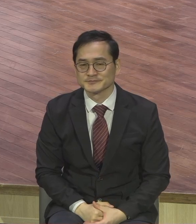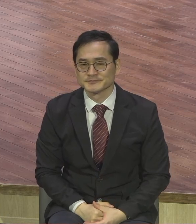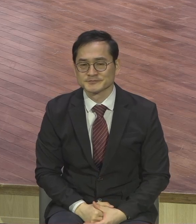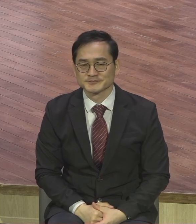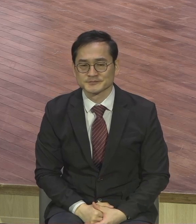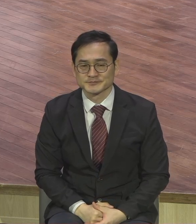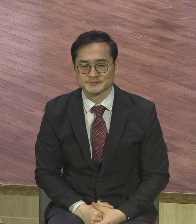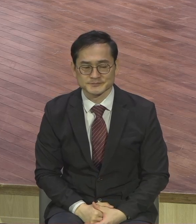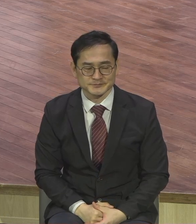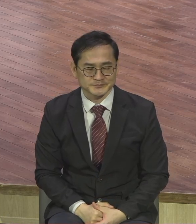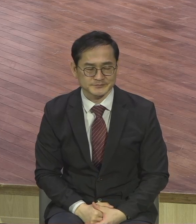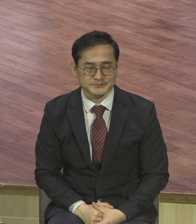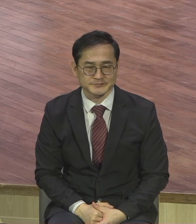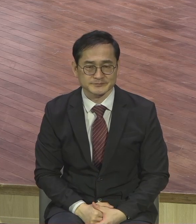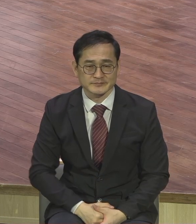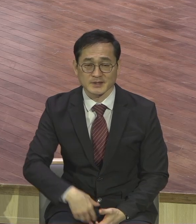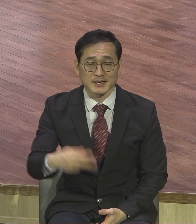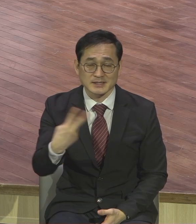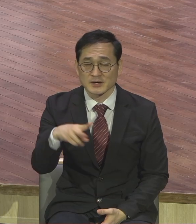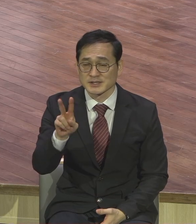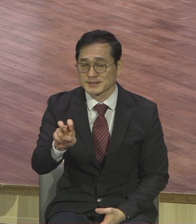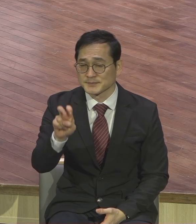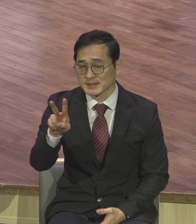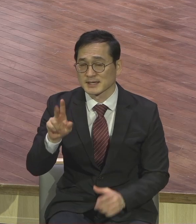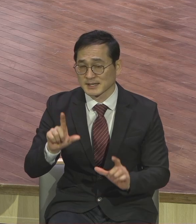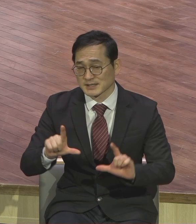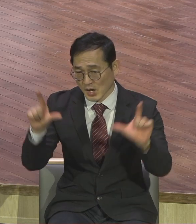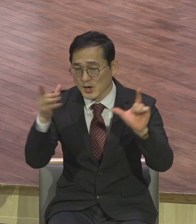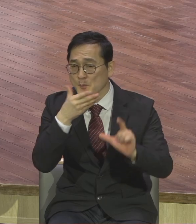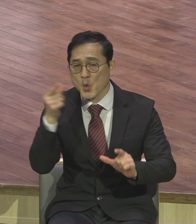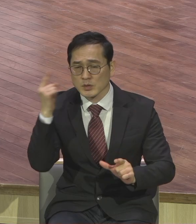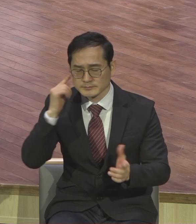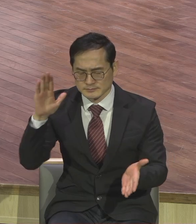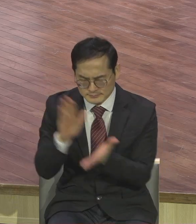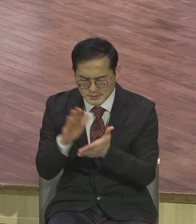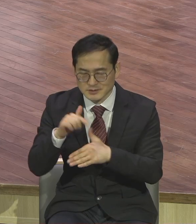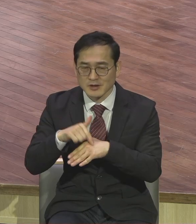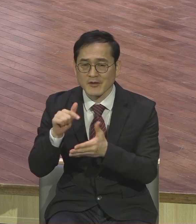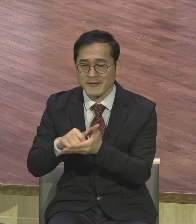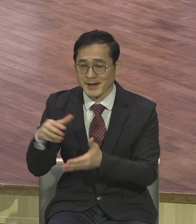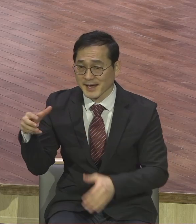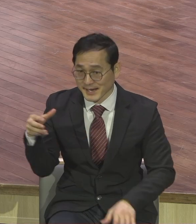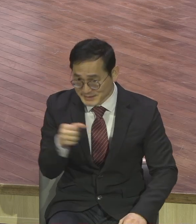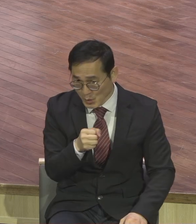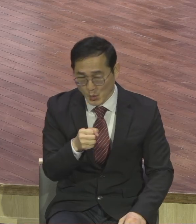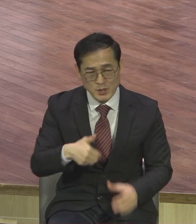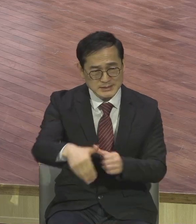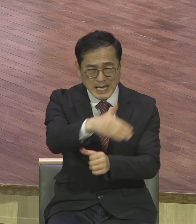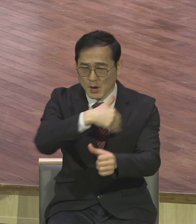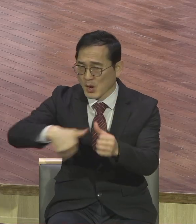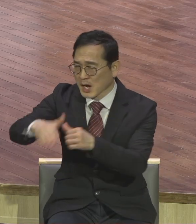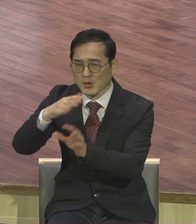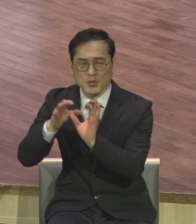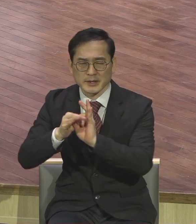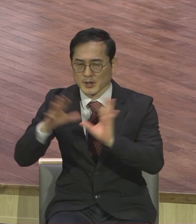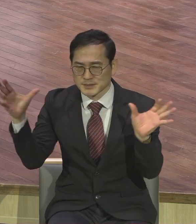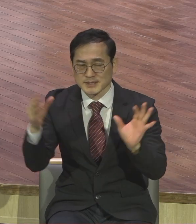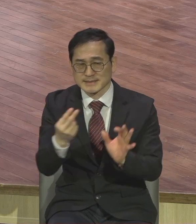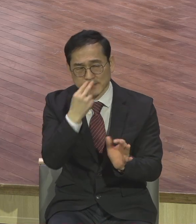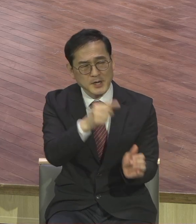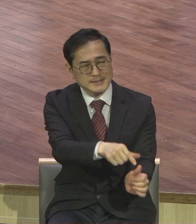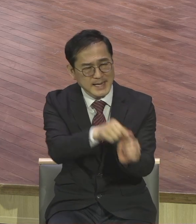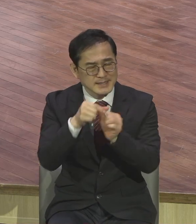여러분 고백처럼 2022년 복음적 열정을 가지고 어떤 상황 환경 가운데서도 생명 살리는 자리로